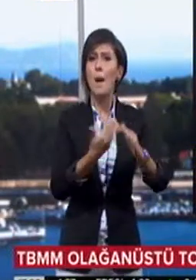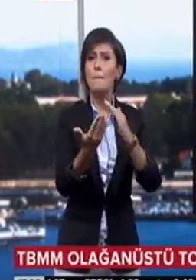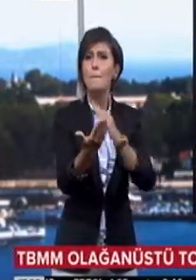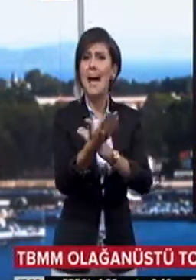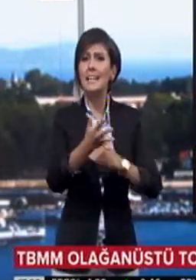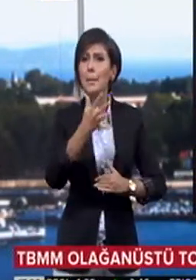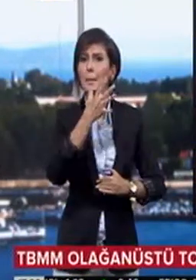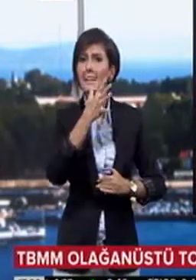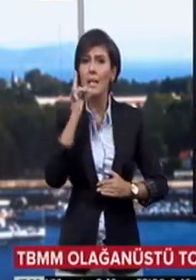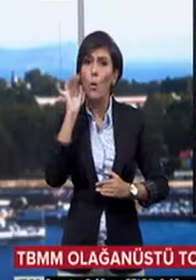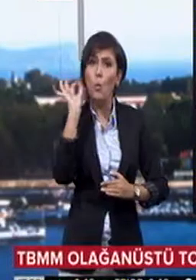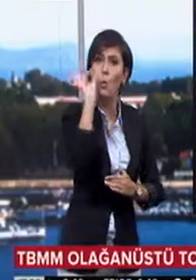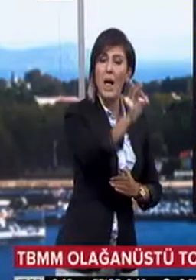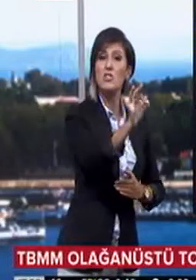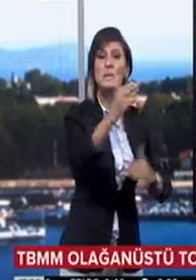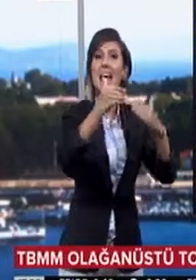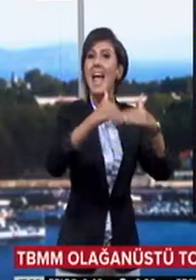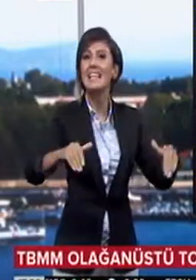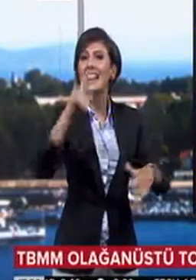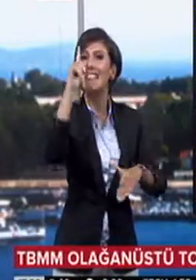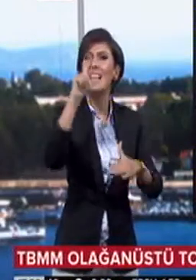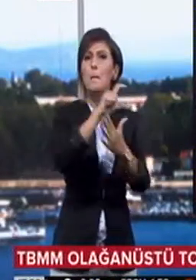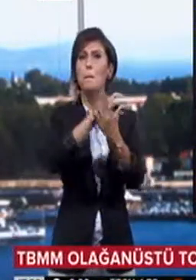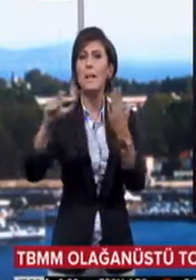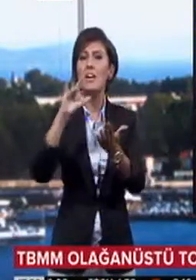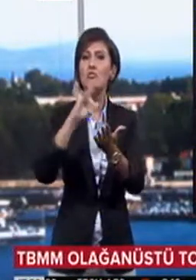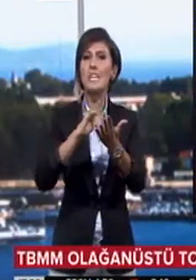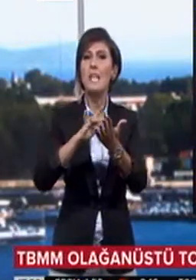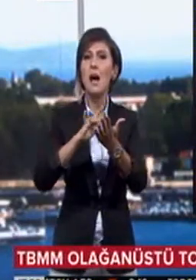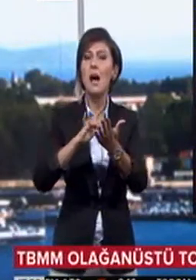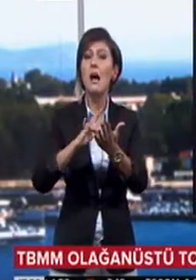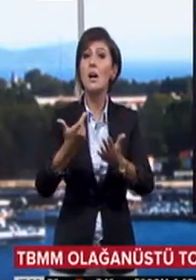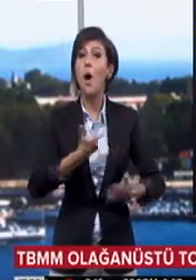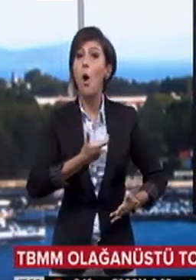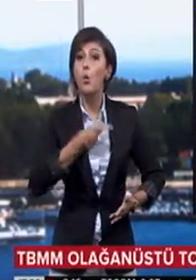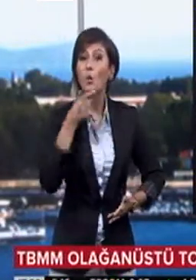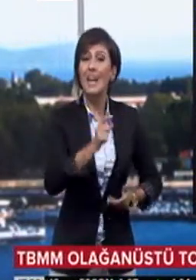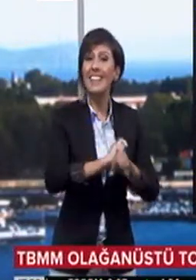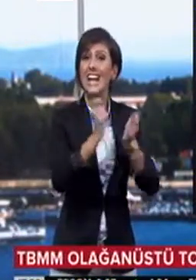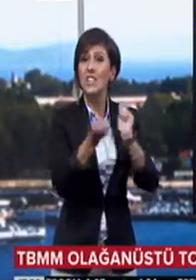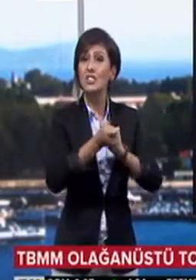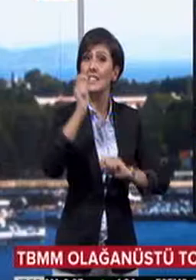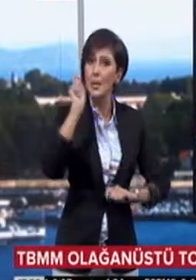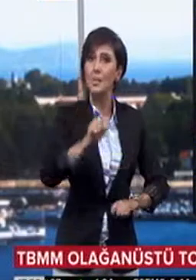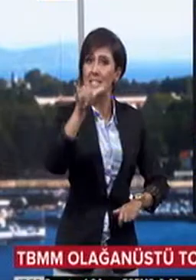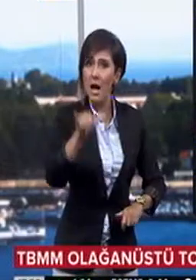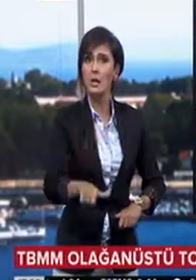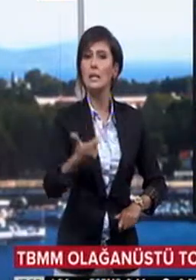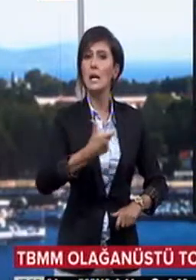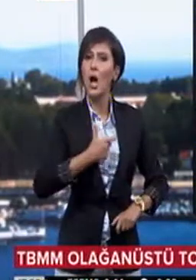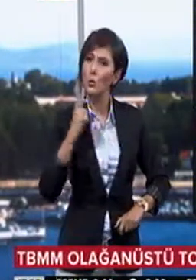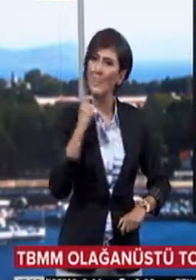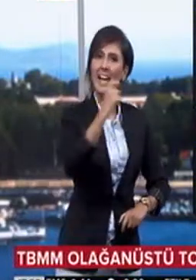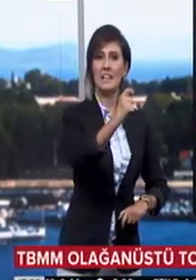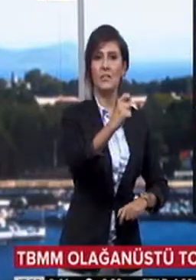ve bilgilere ulaşmasını engelleyen tek maddelik ceza muhakemesi kanununda değişiklik yapılması hakkında